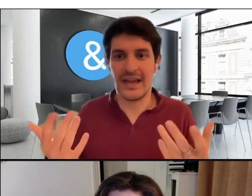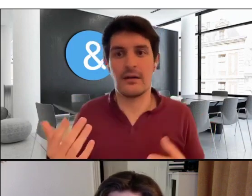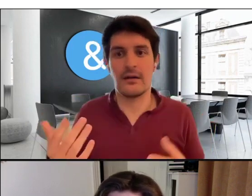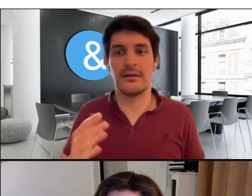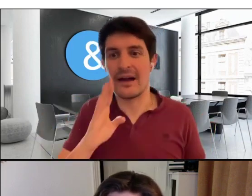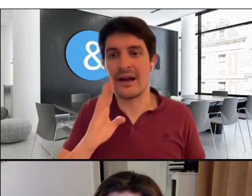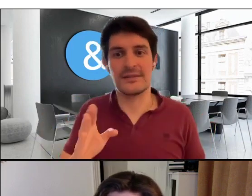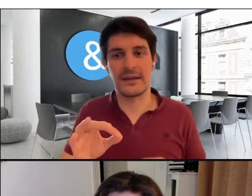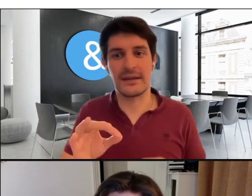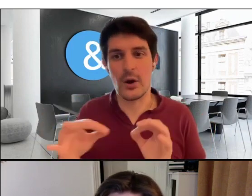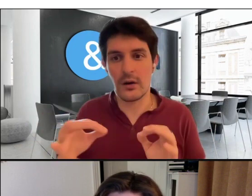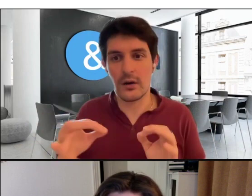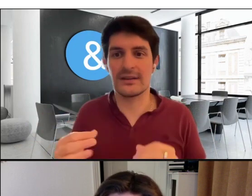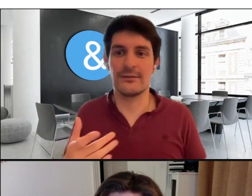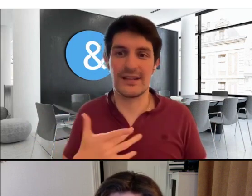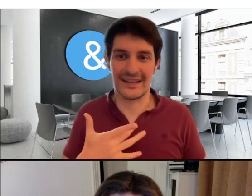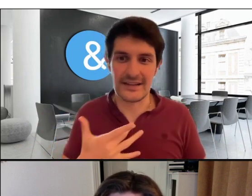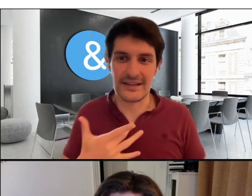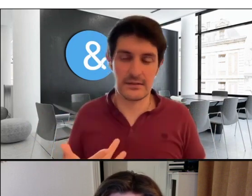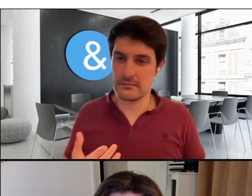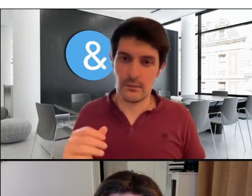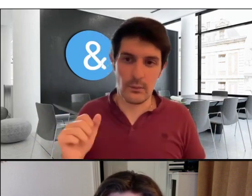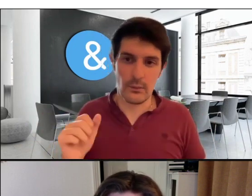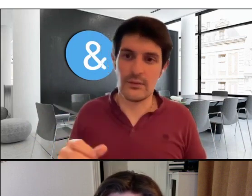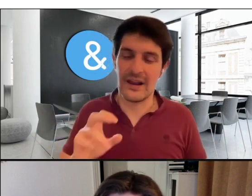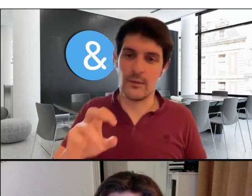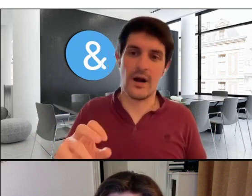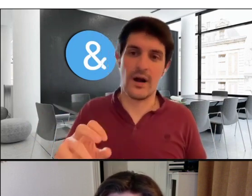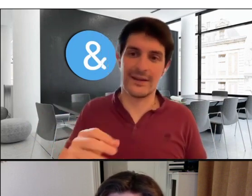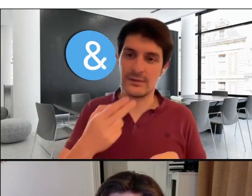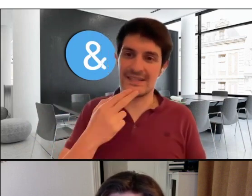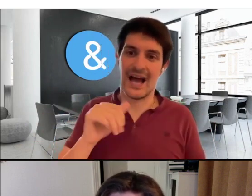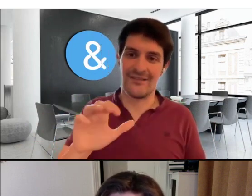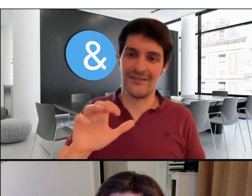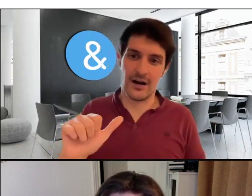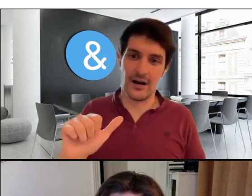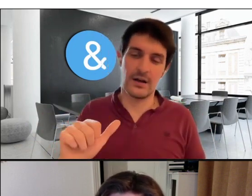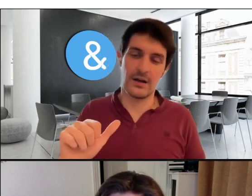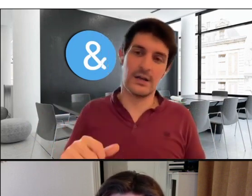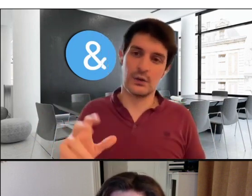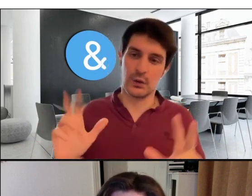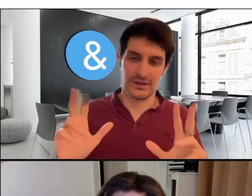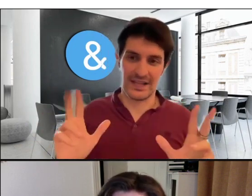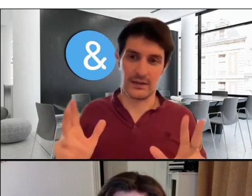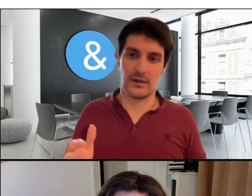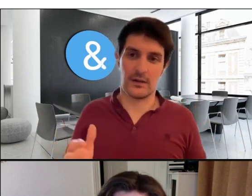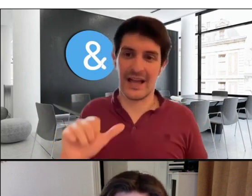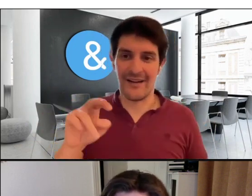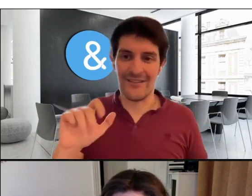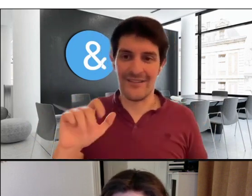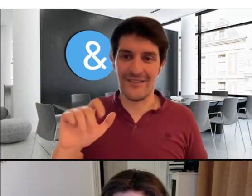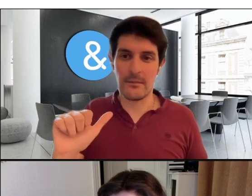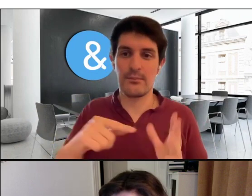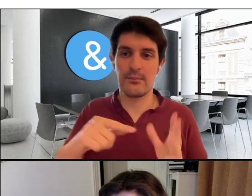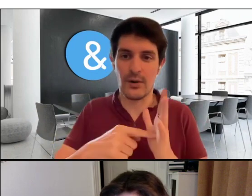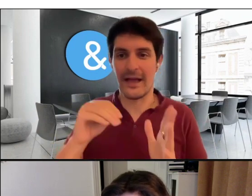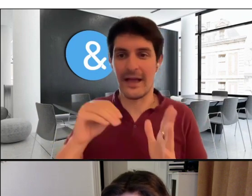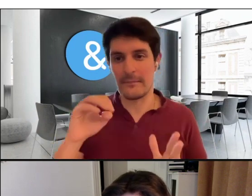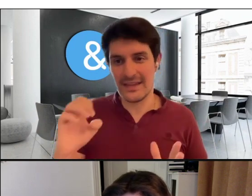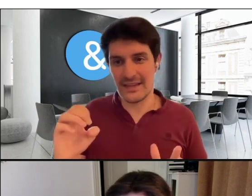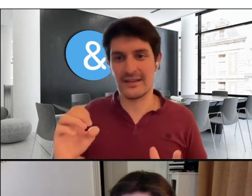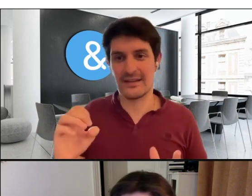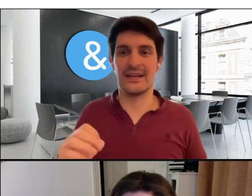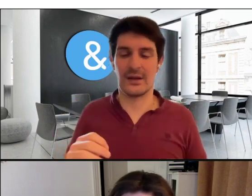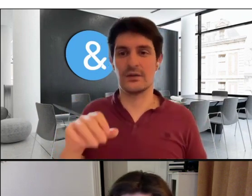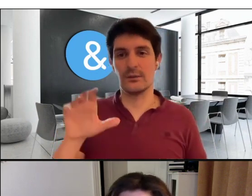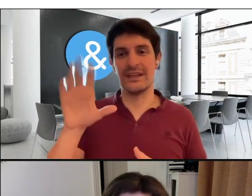live streamer qui s'intéresse, vous pouvez aller voir et utiliser Ava sur ordinateur. C'est ava.mi.